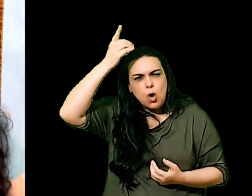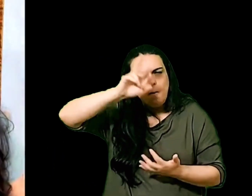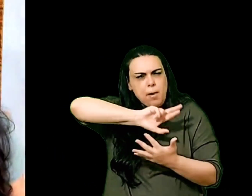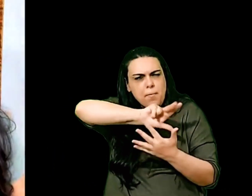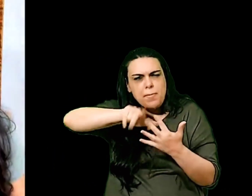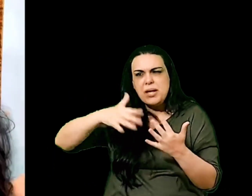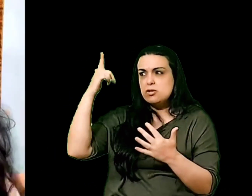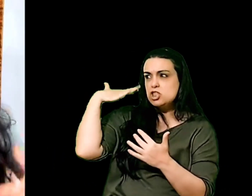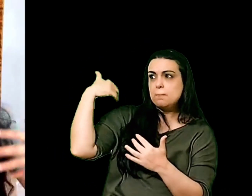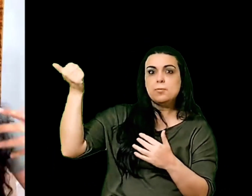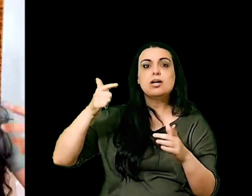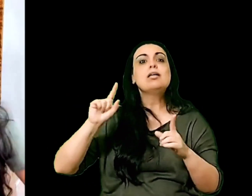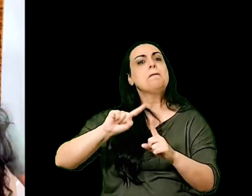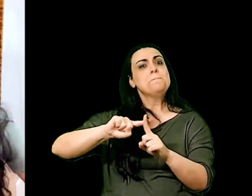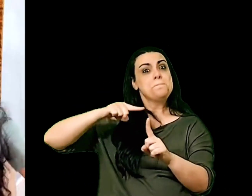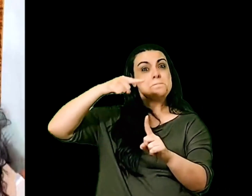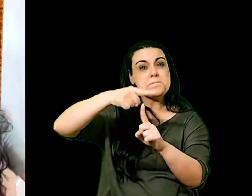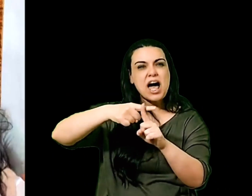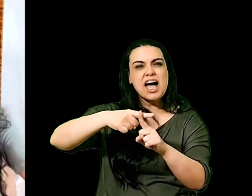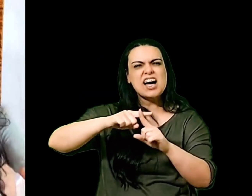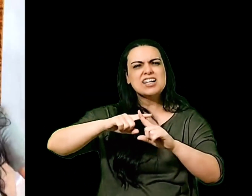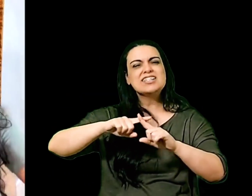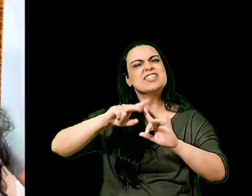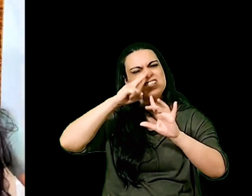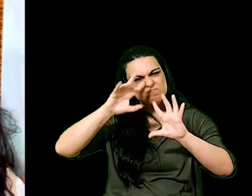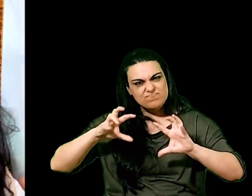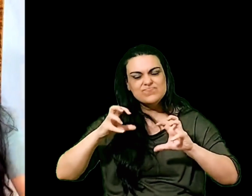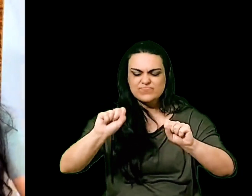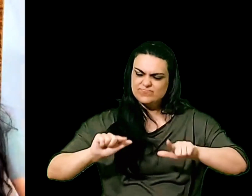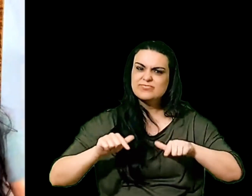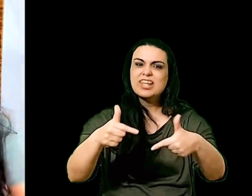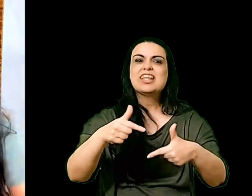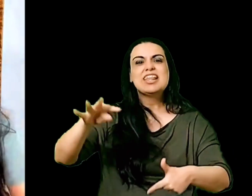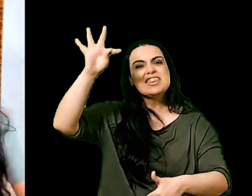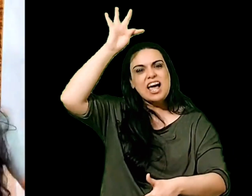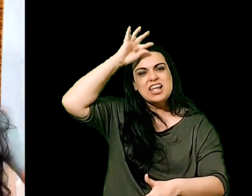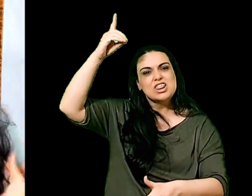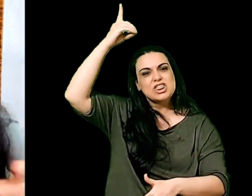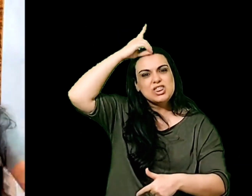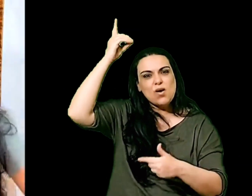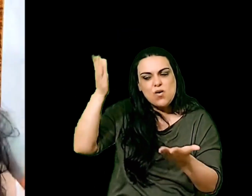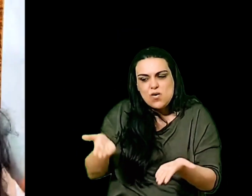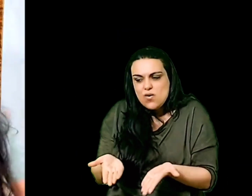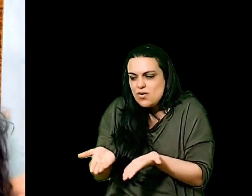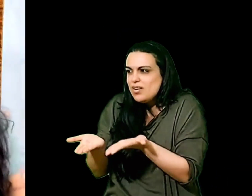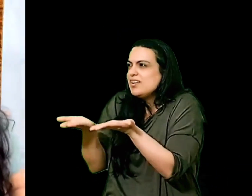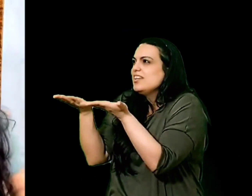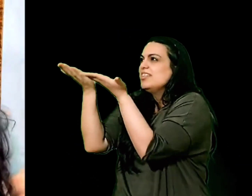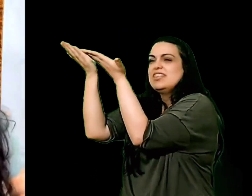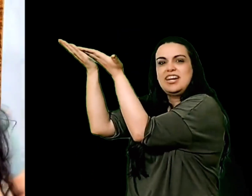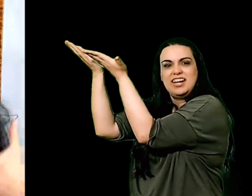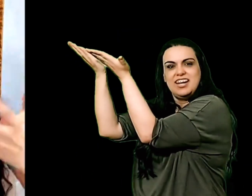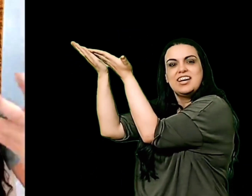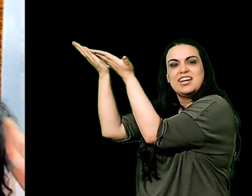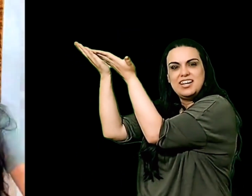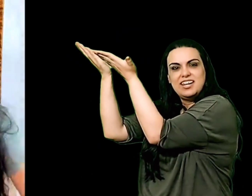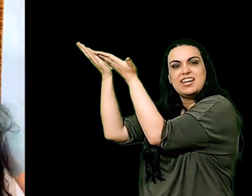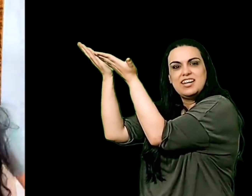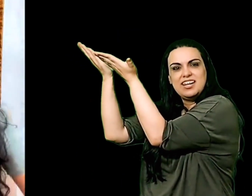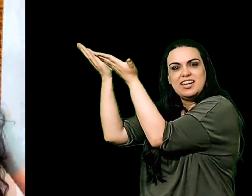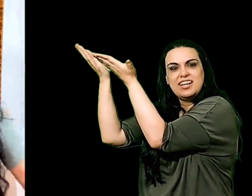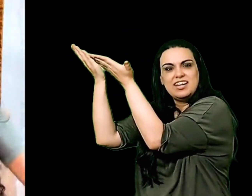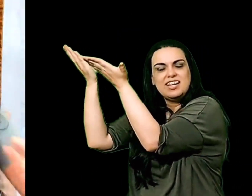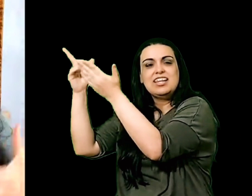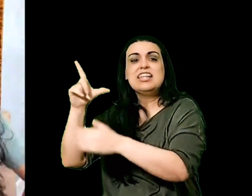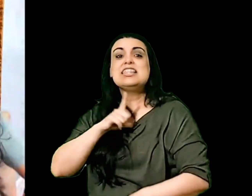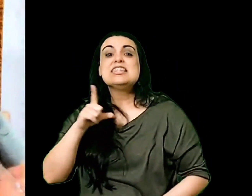já tinha, de você colocar à disposição de Deus, né, os talentos, né, os